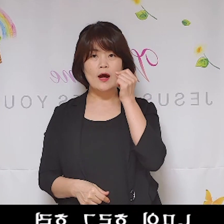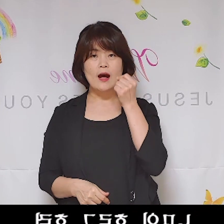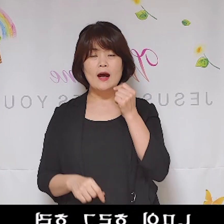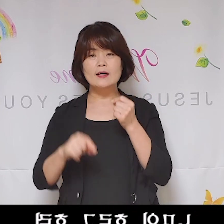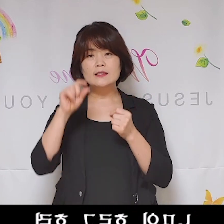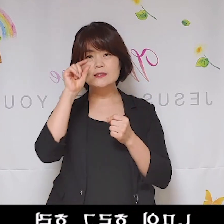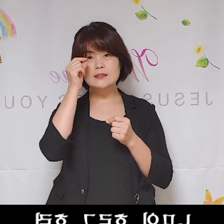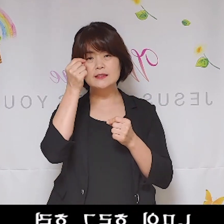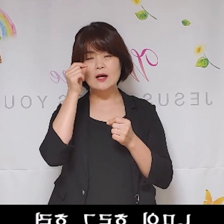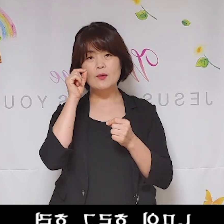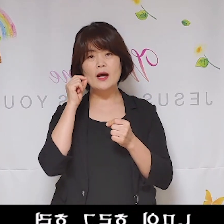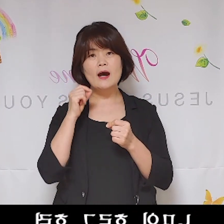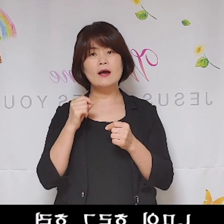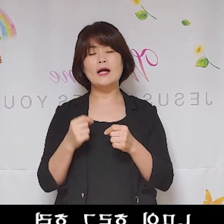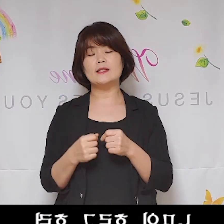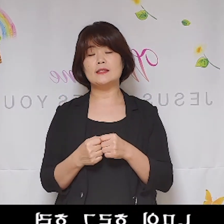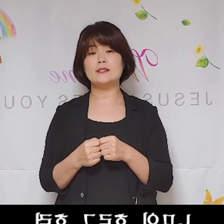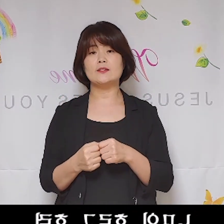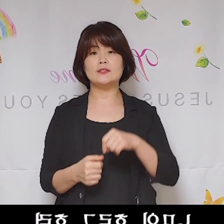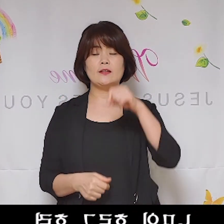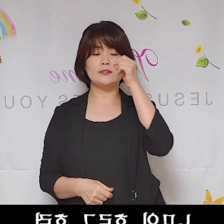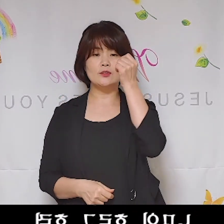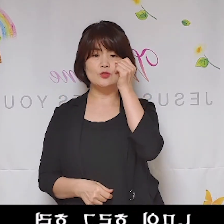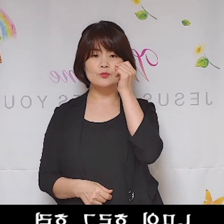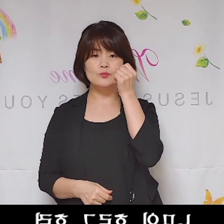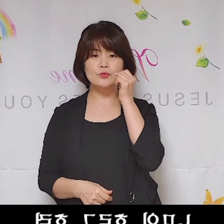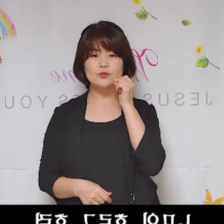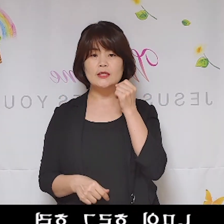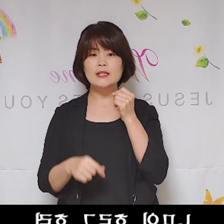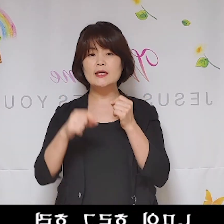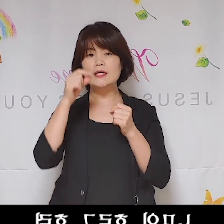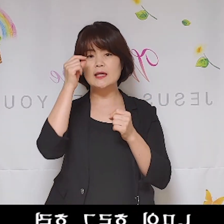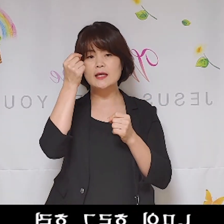눈물과 흐르다와 같이 썼어요. 그래서 눈물이